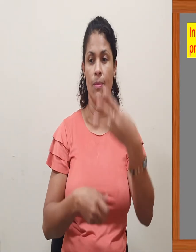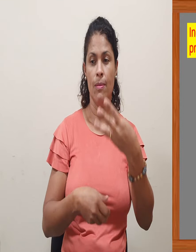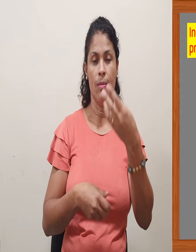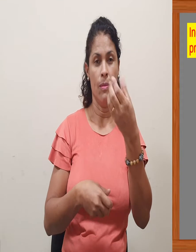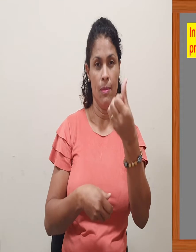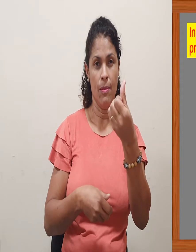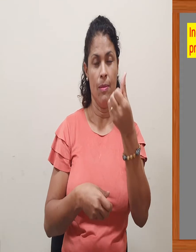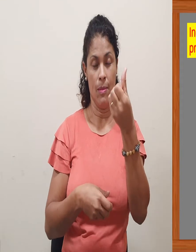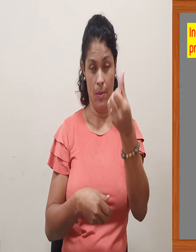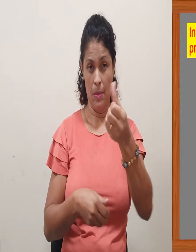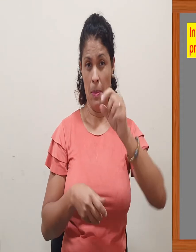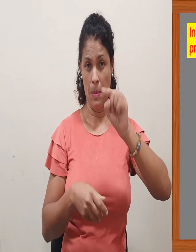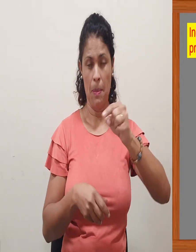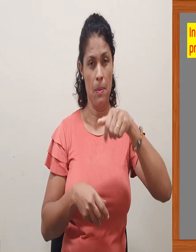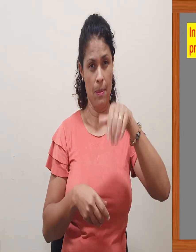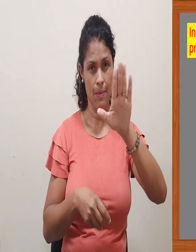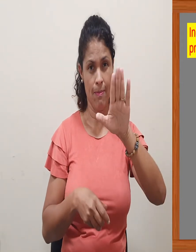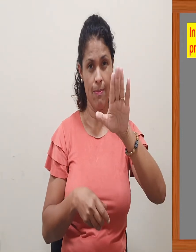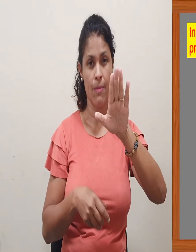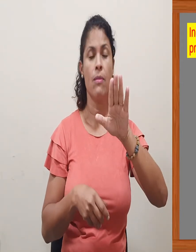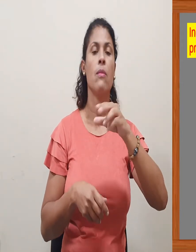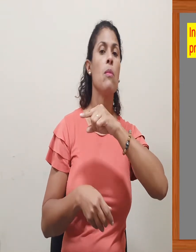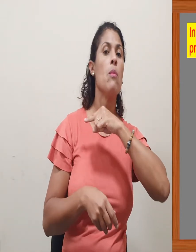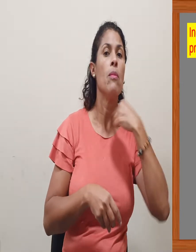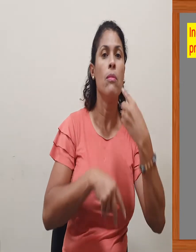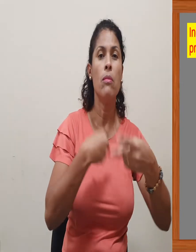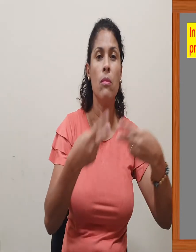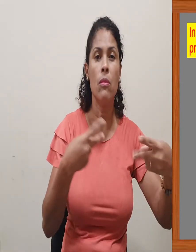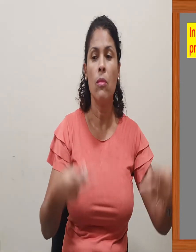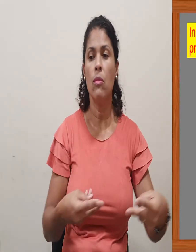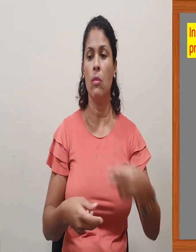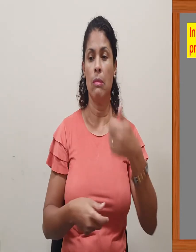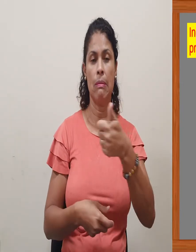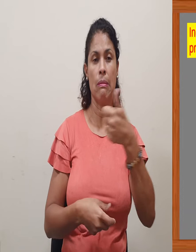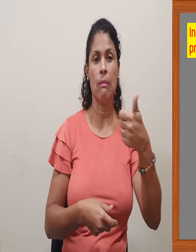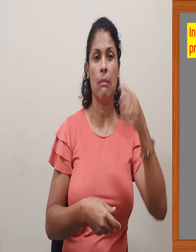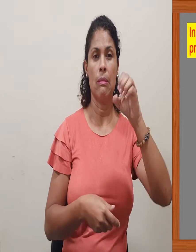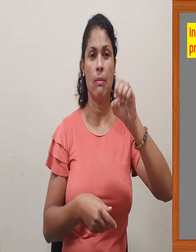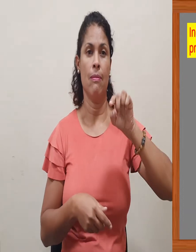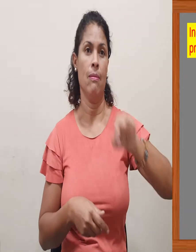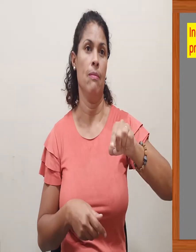121.686 óbitos. E entre as mulheres, a incidência foi de